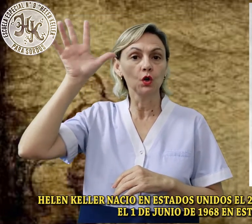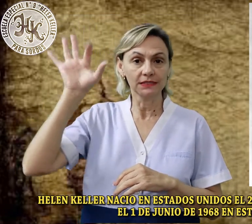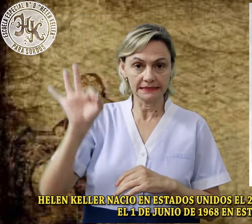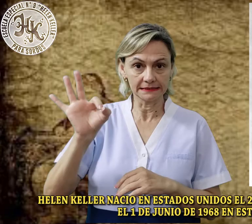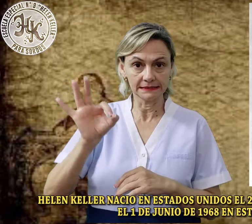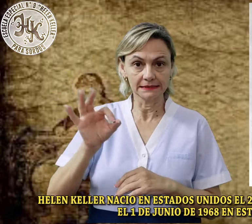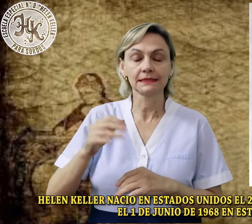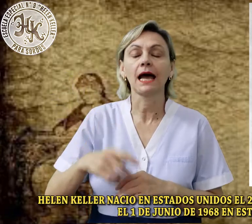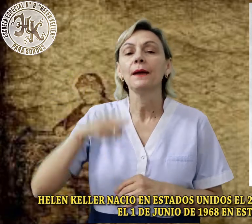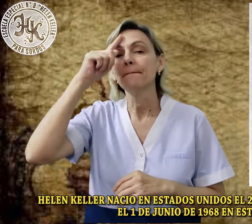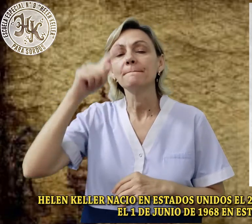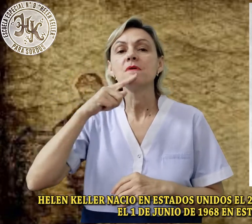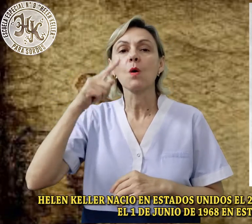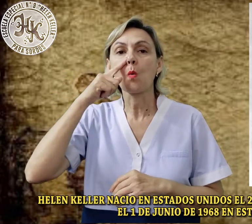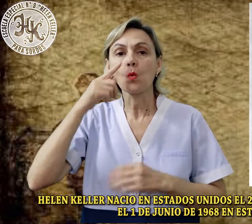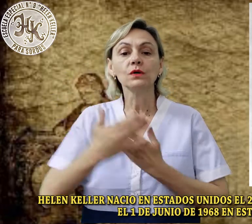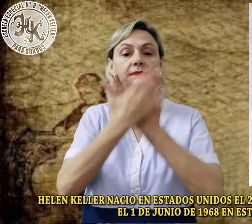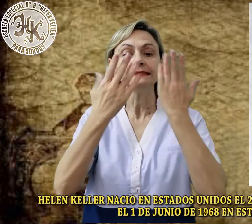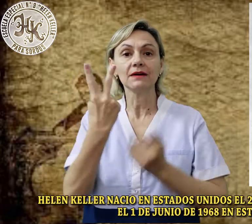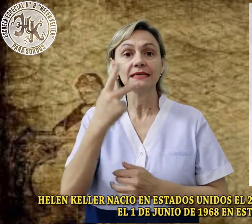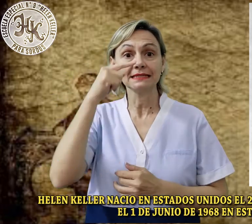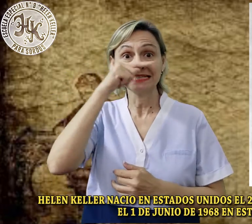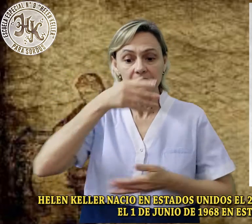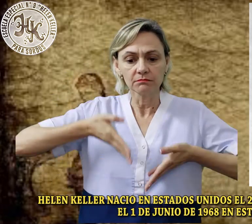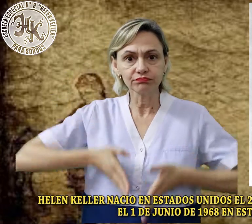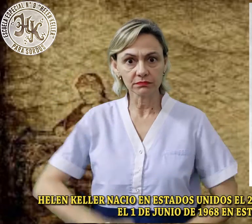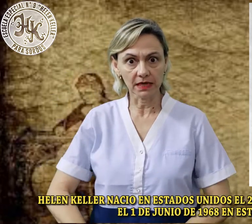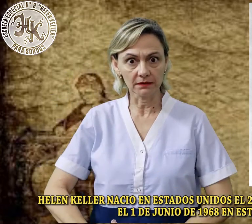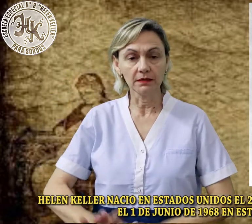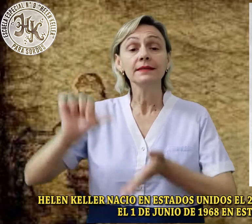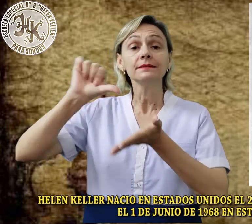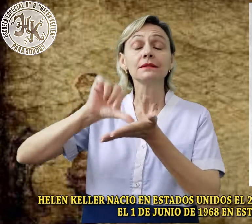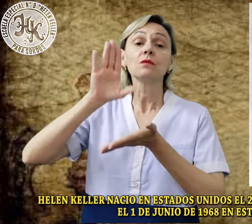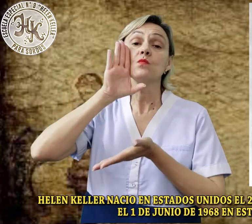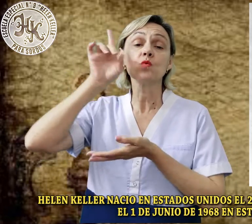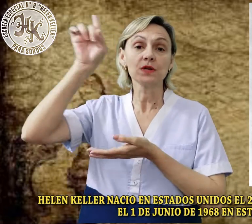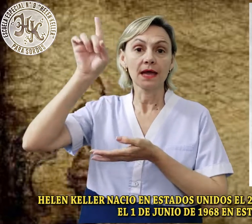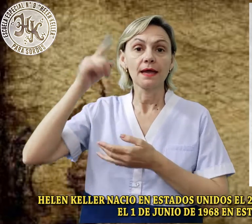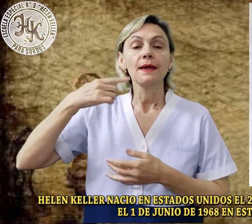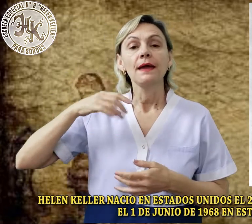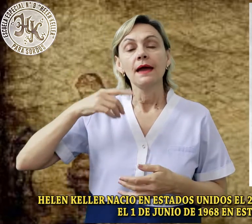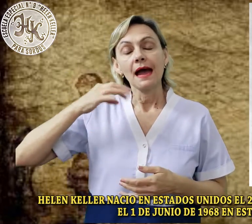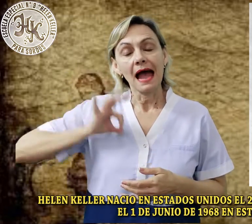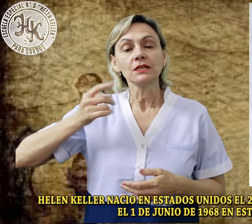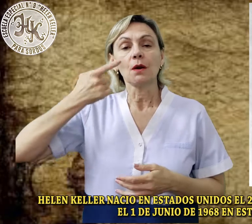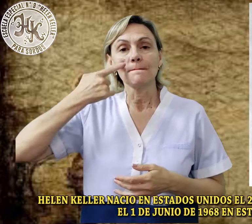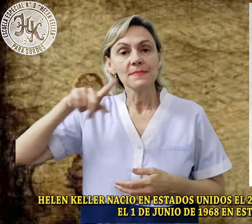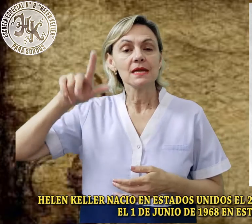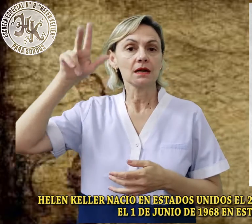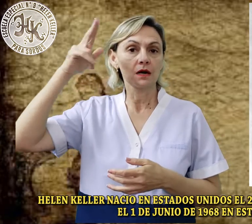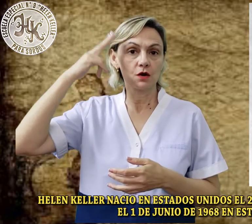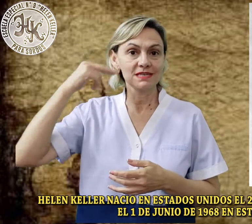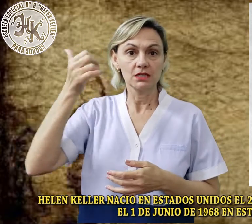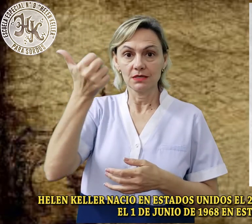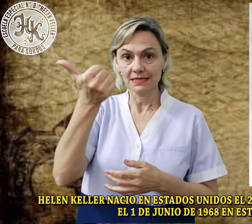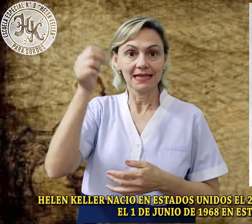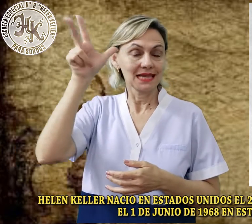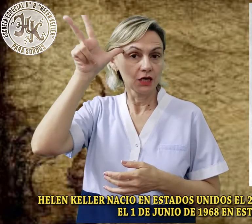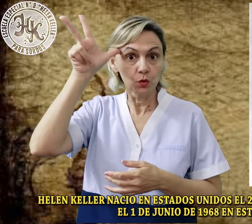junio de 1880 y falleció el 1 de junio de 1968